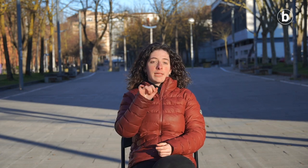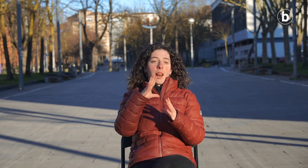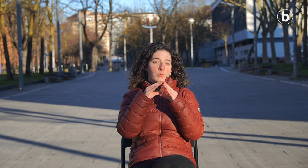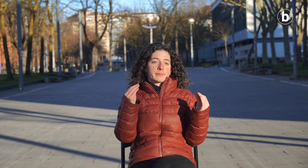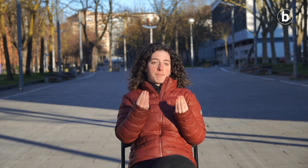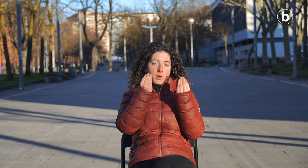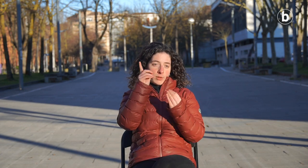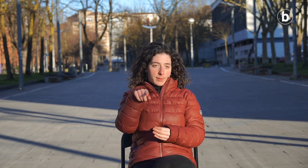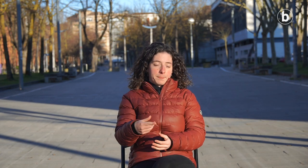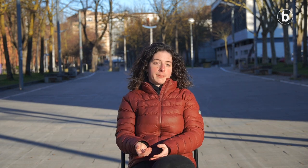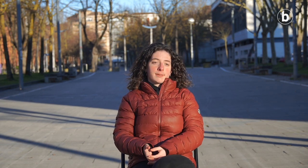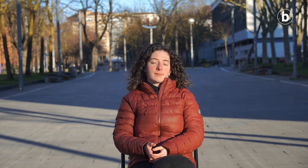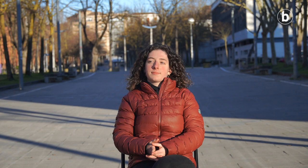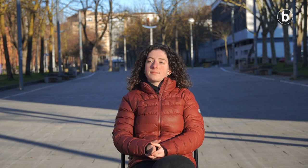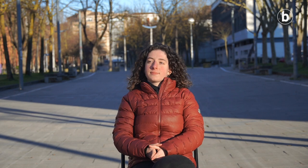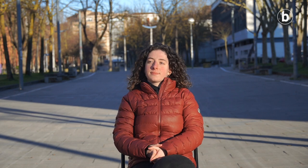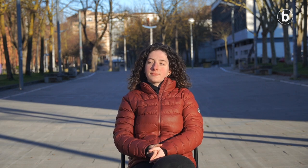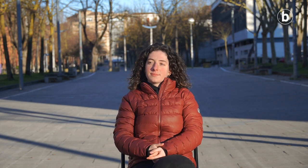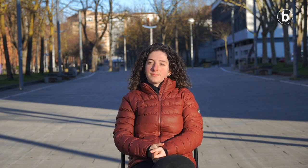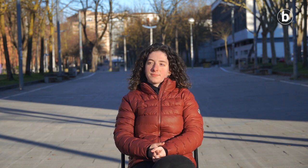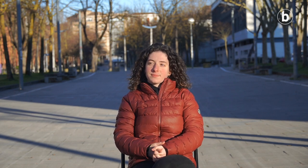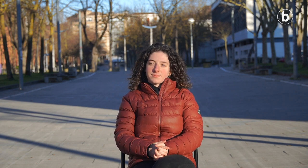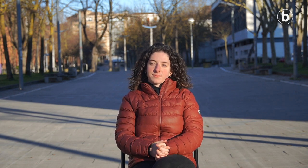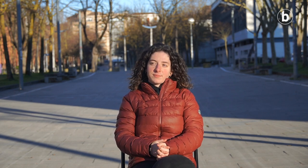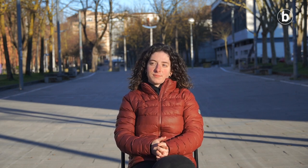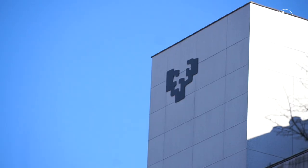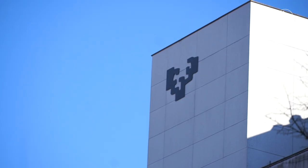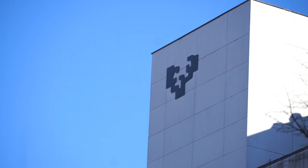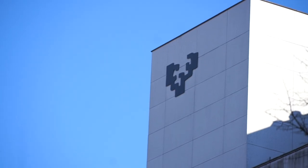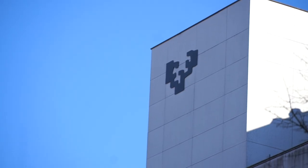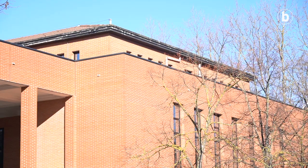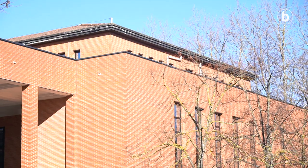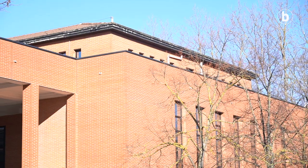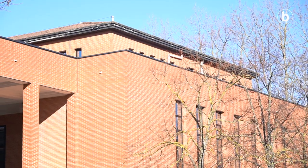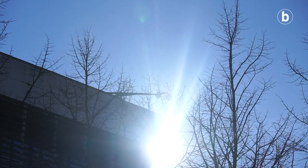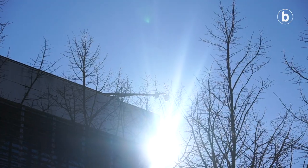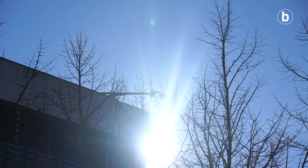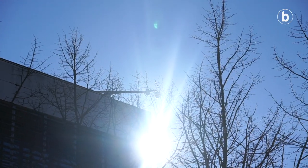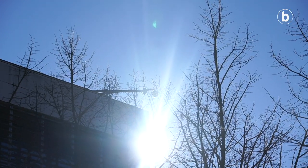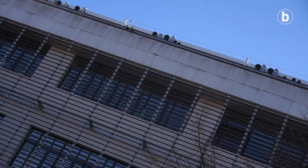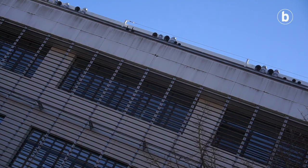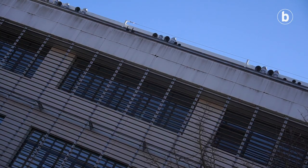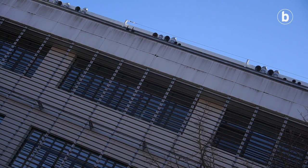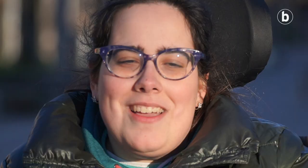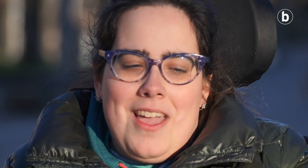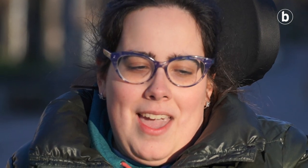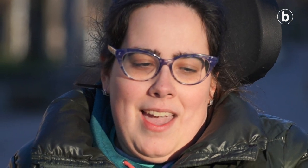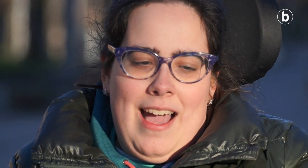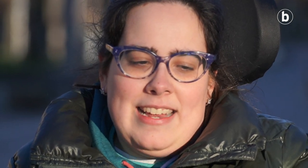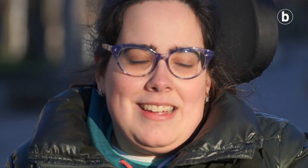etorkizunean eta urrengo jendean eta urrengo pertsonentzako ba, bizitza hobea eta egoera hobea izan dezaten.